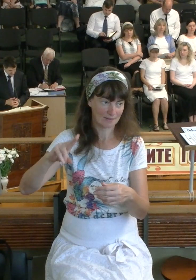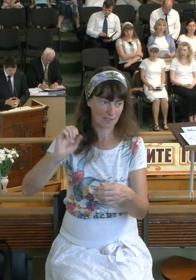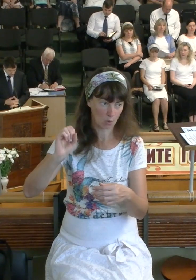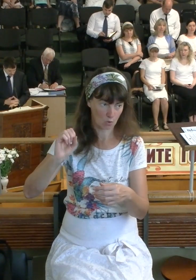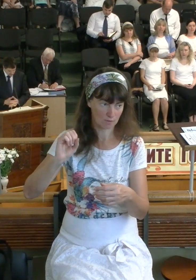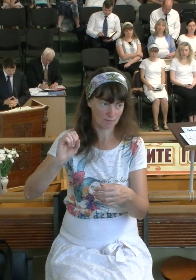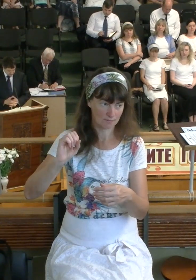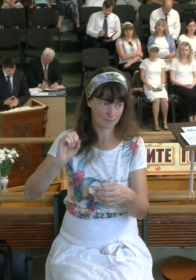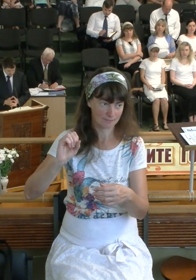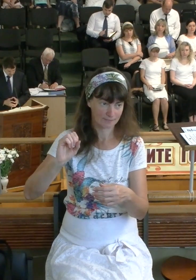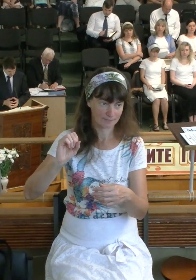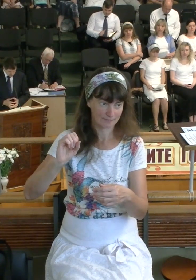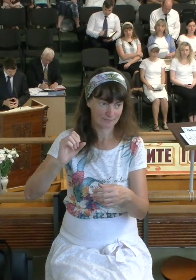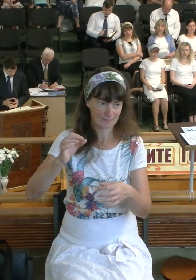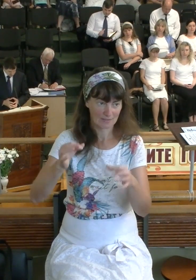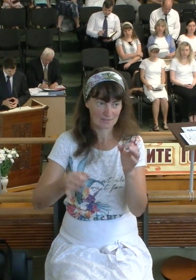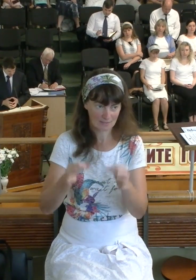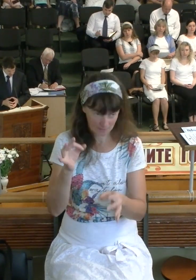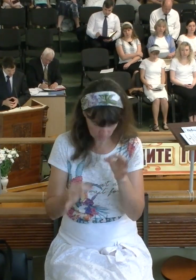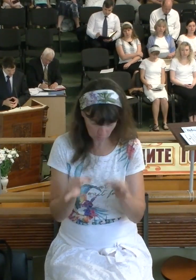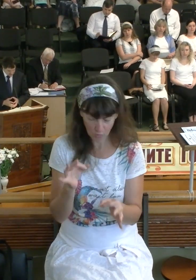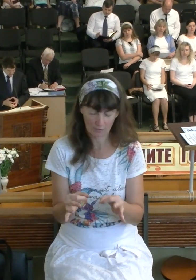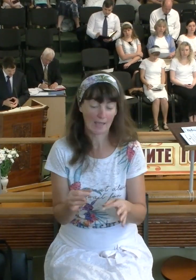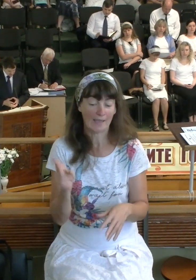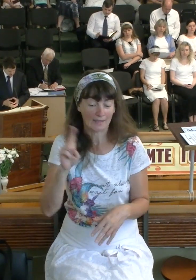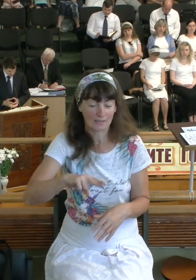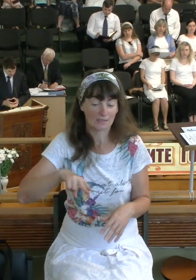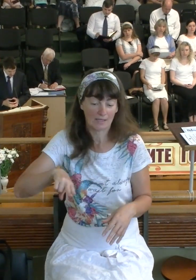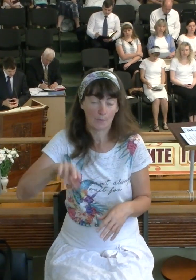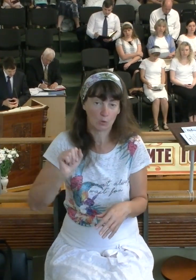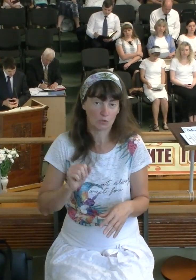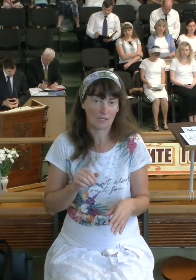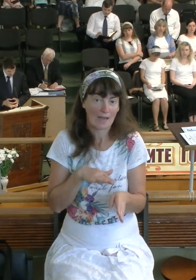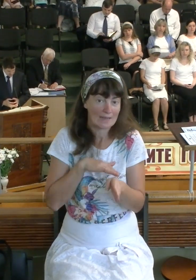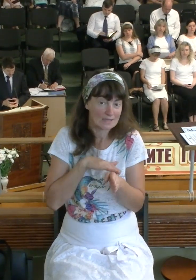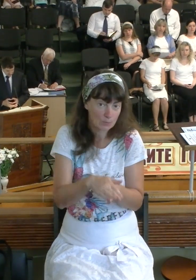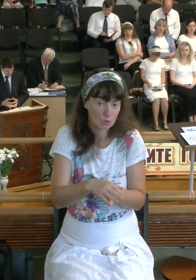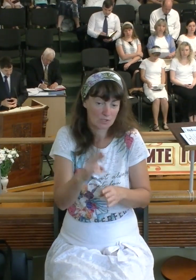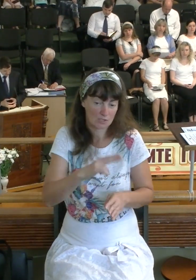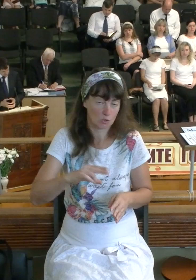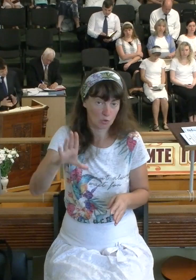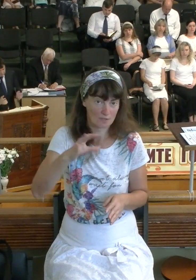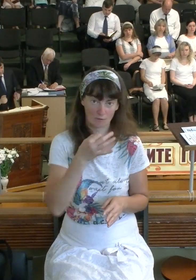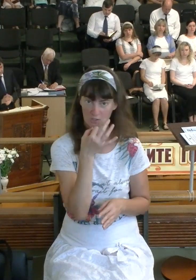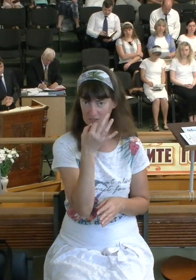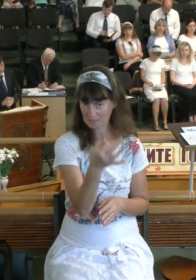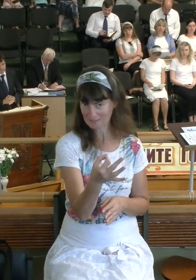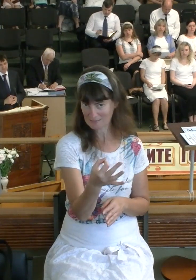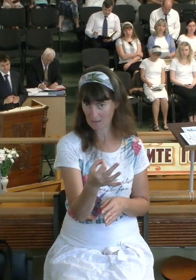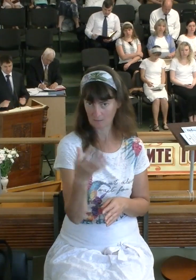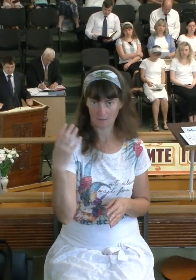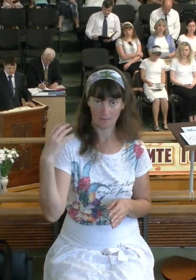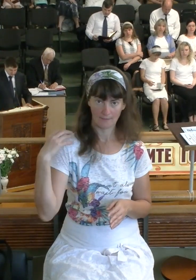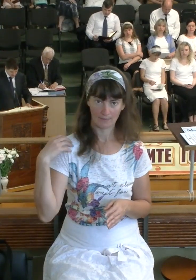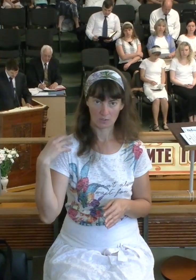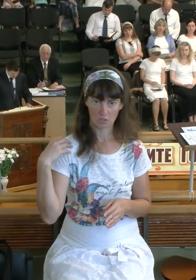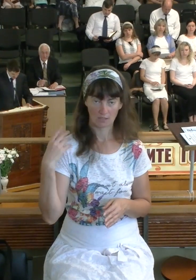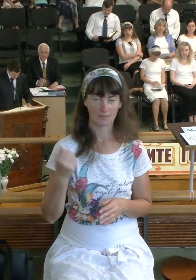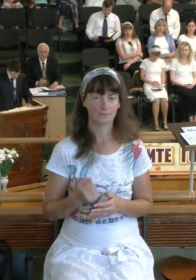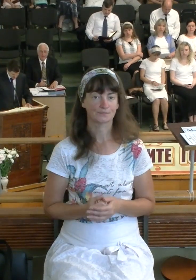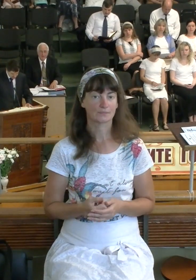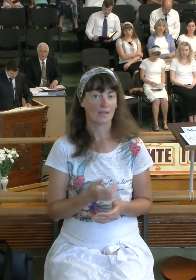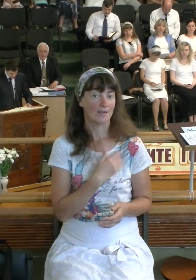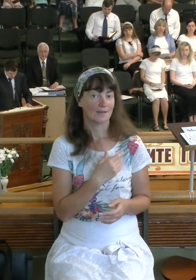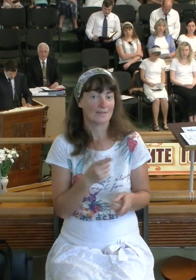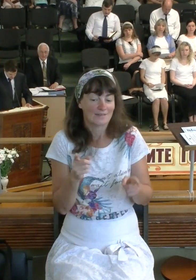слова. Тогда Петр, исполнившись Духа Святого, сказал им, начальники народа и так далее, я хотел всего маленький этот